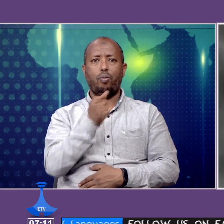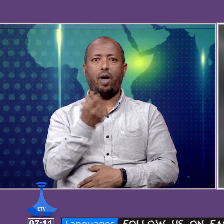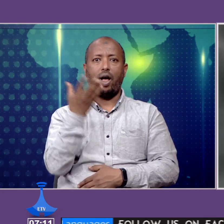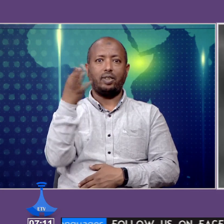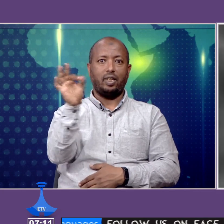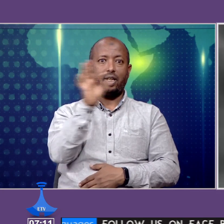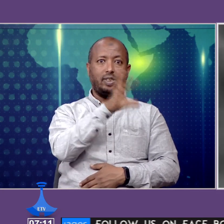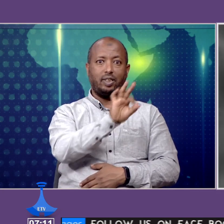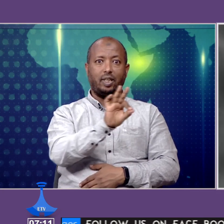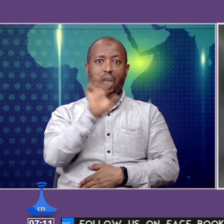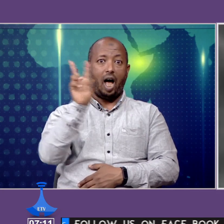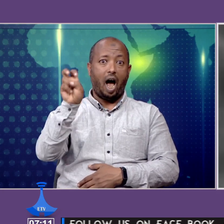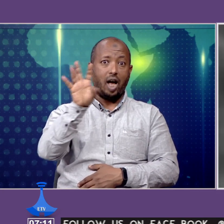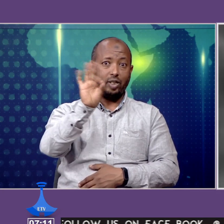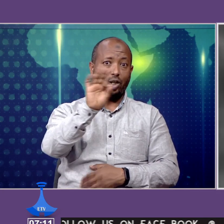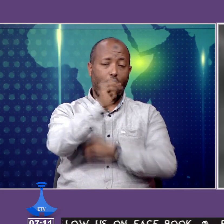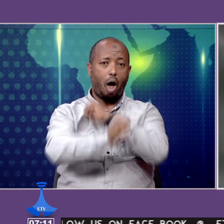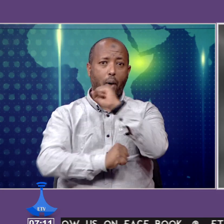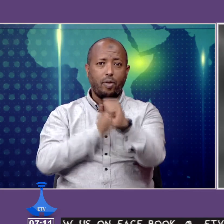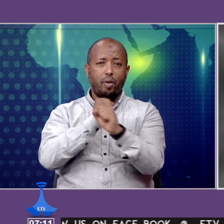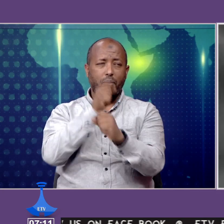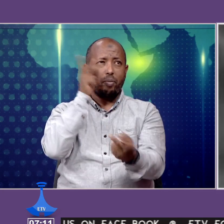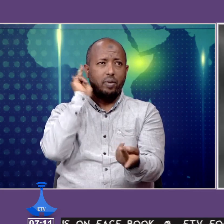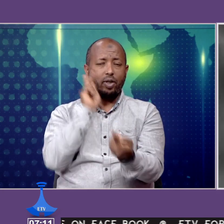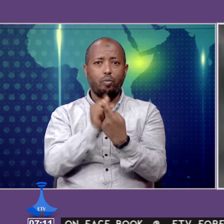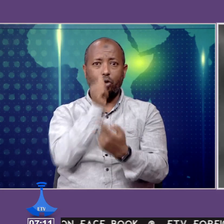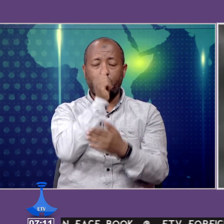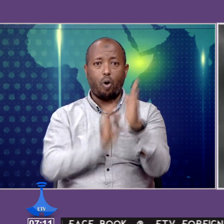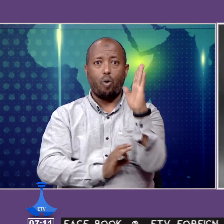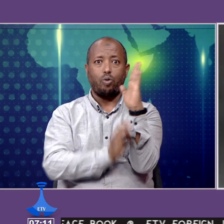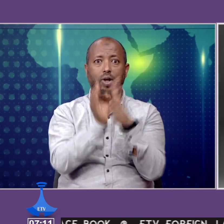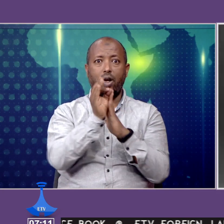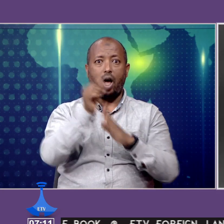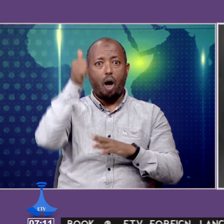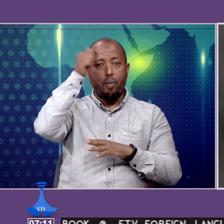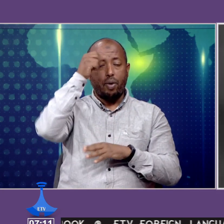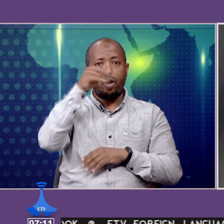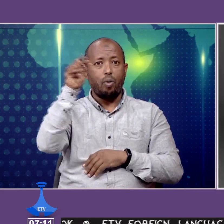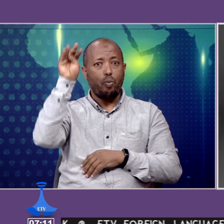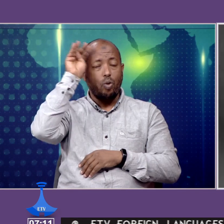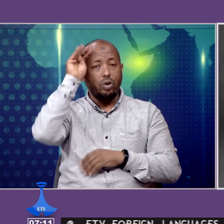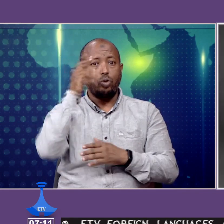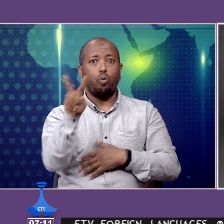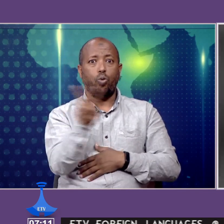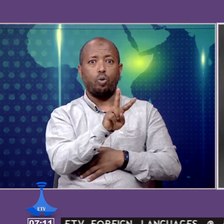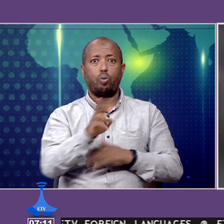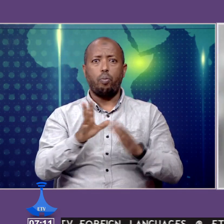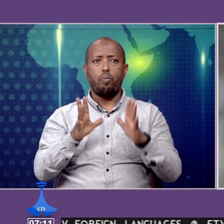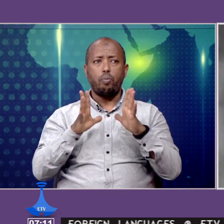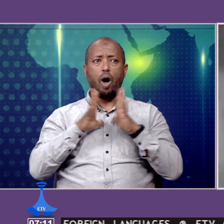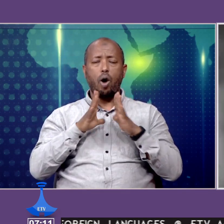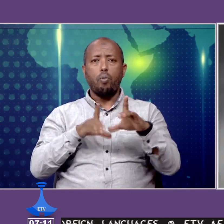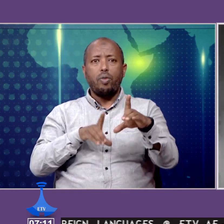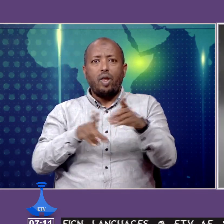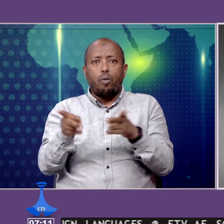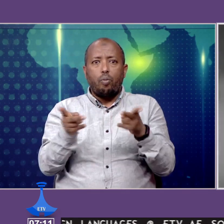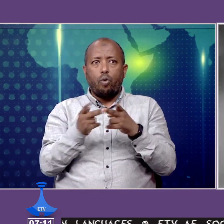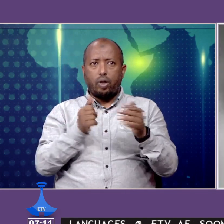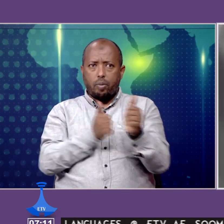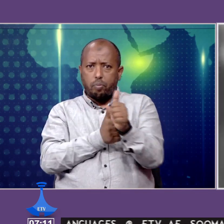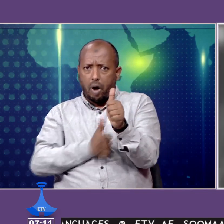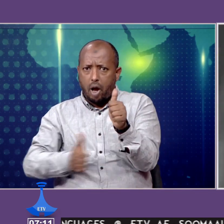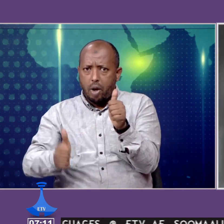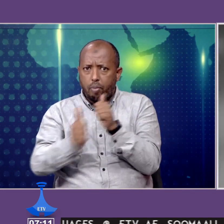ቀን 1929 ዓመተ ምህረት አብርሃ ደቦጭና ሞገስ አሰግዶም ባሉ የሚደረግበት ቦታ ቀደም